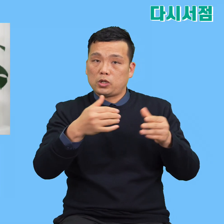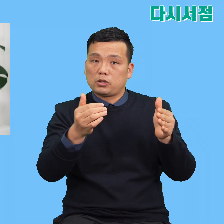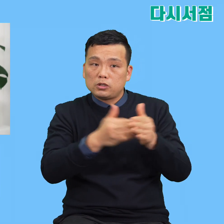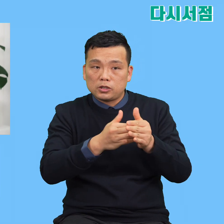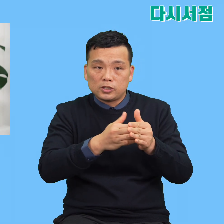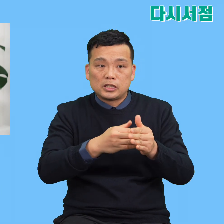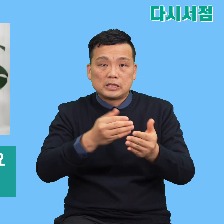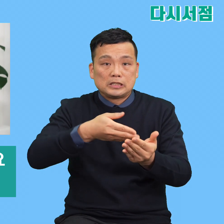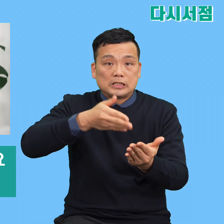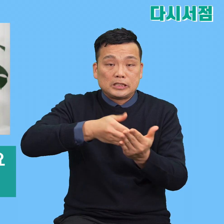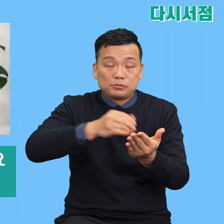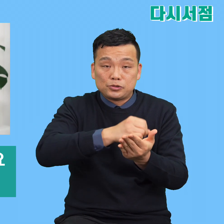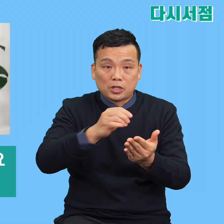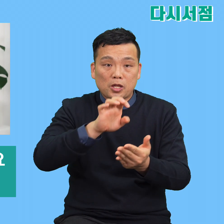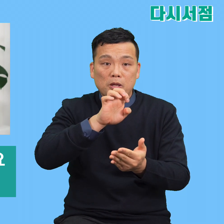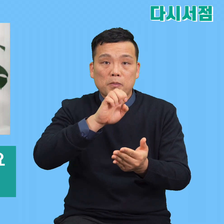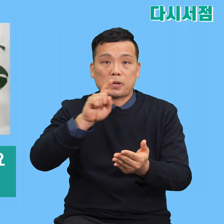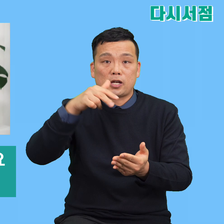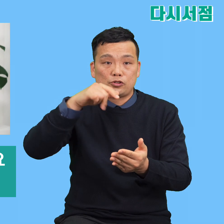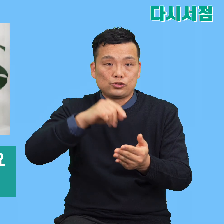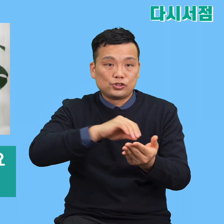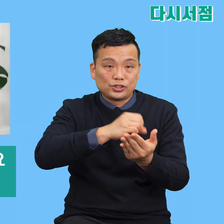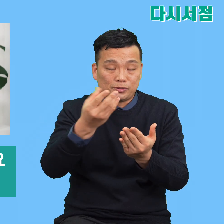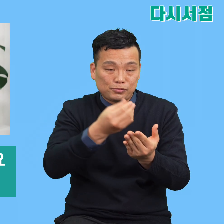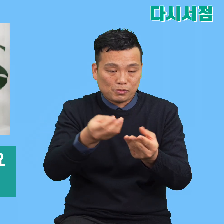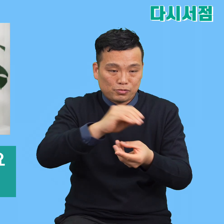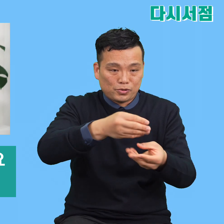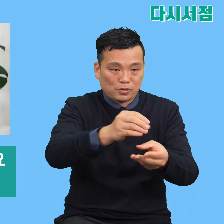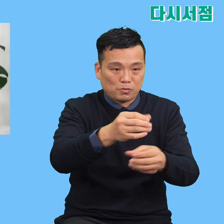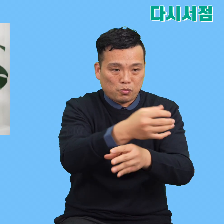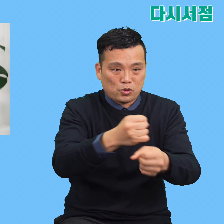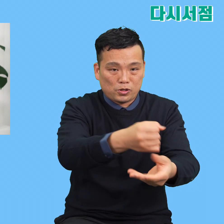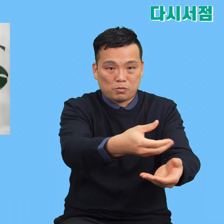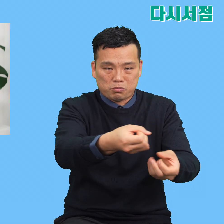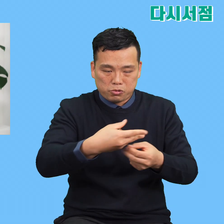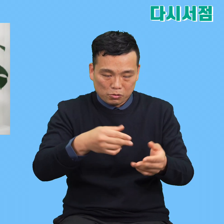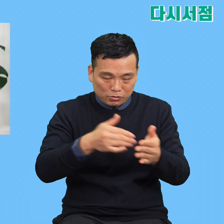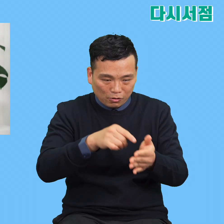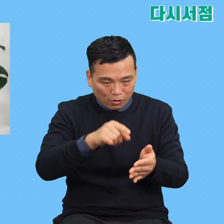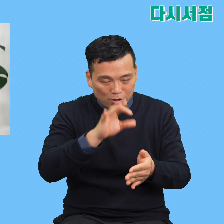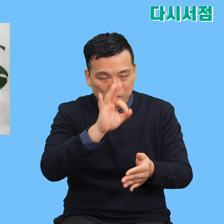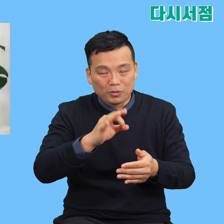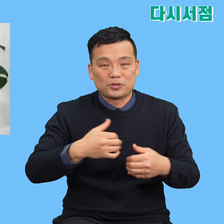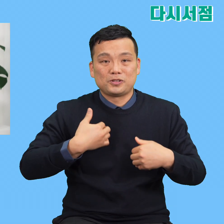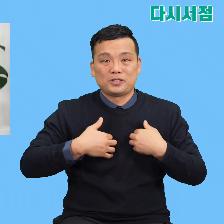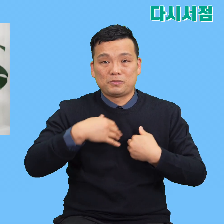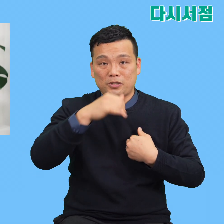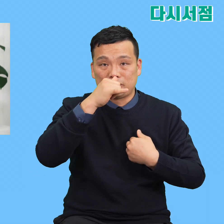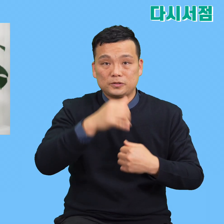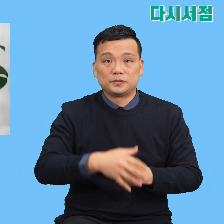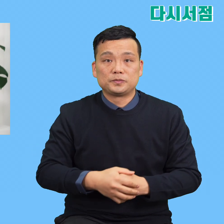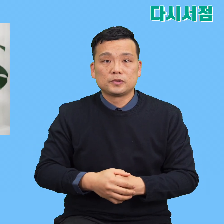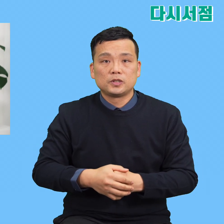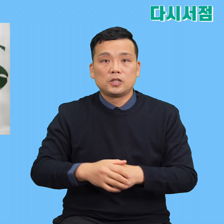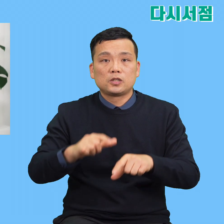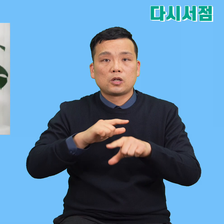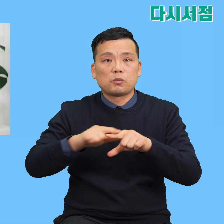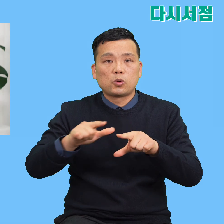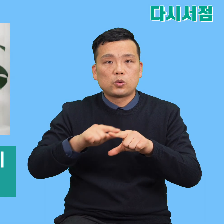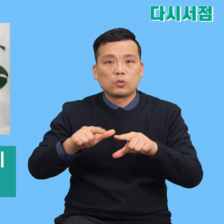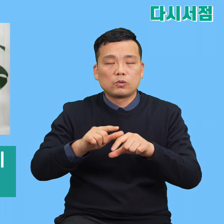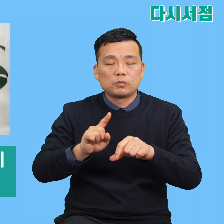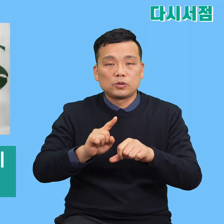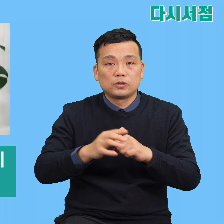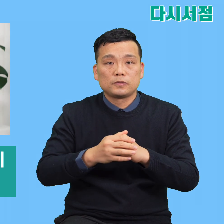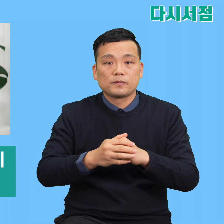너무 많고 책배 뜯으면서 맨날 먹어요. 책방이 아니죠. 뭐 그런 것들도 재밌고 뭐 그냥 일반적인 그러니까